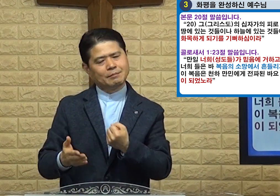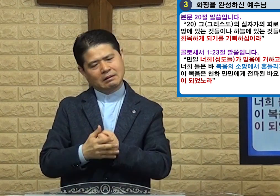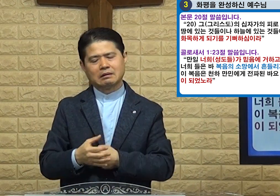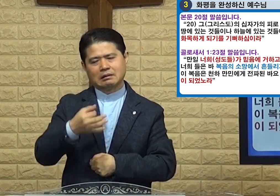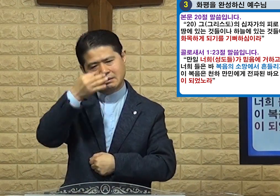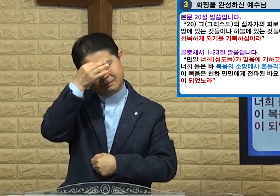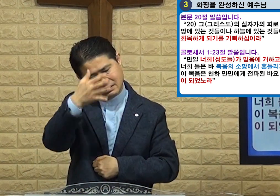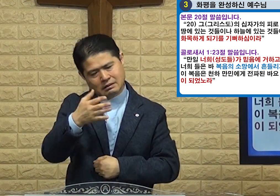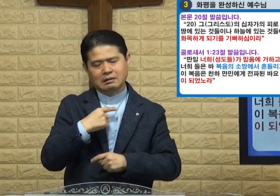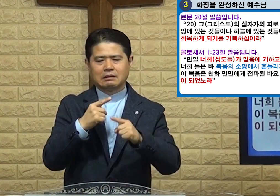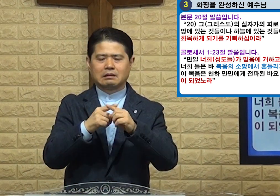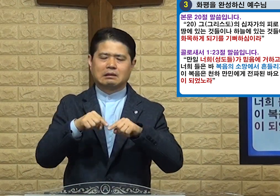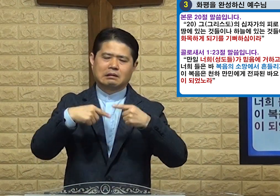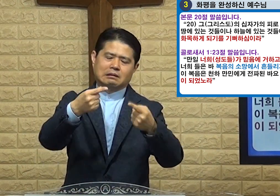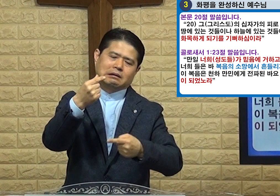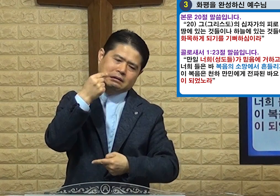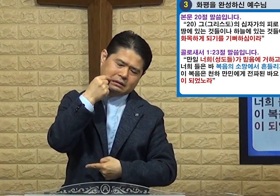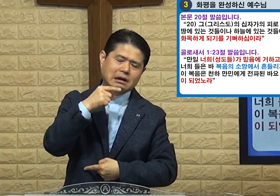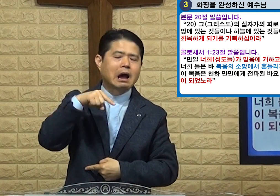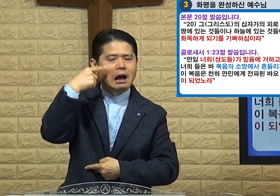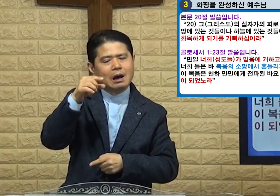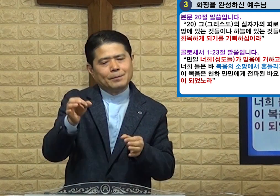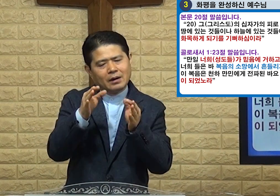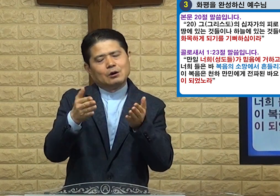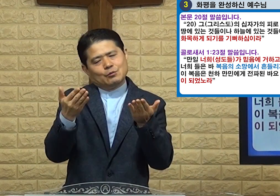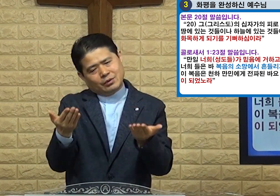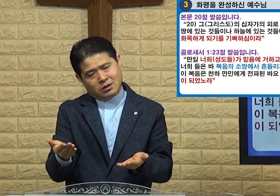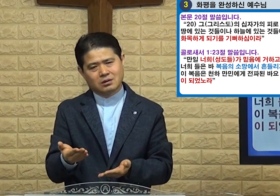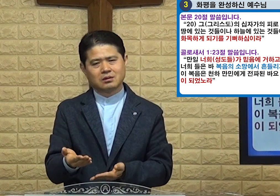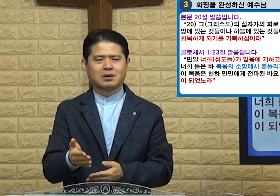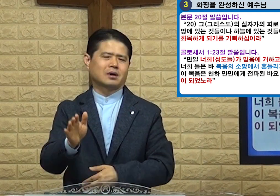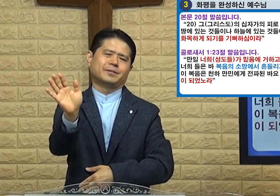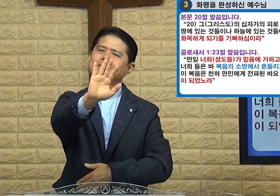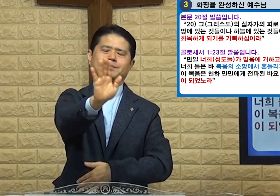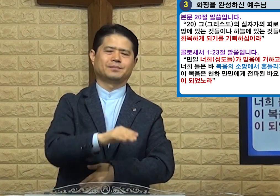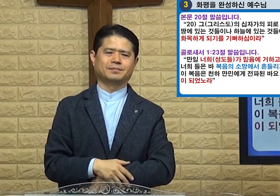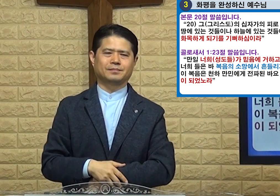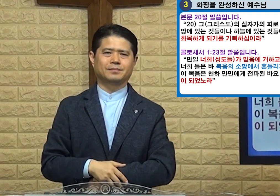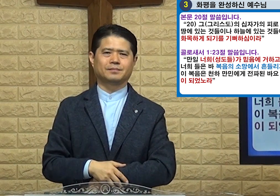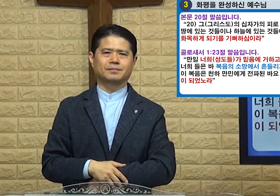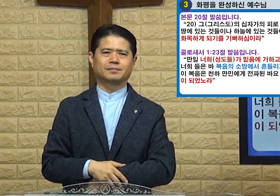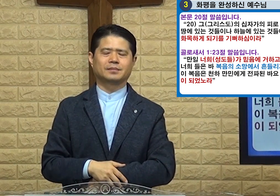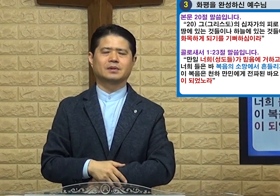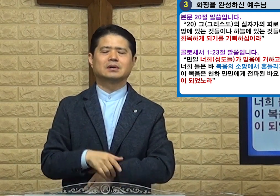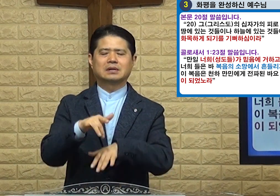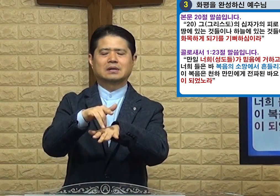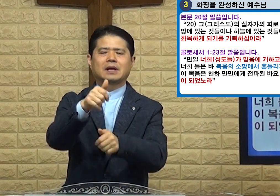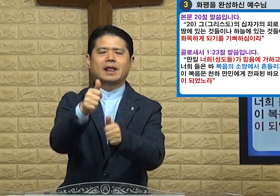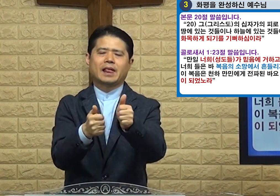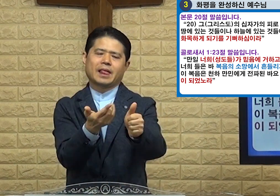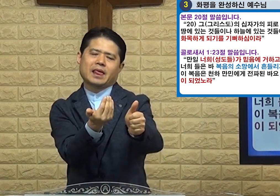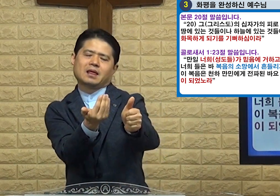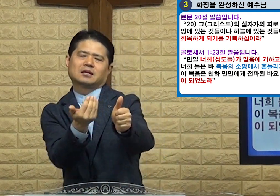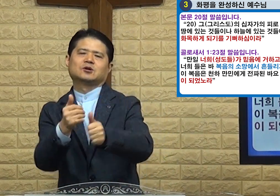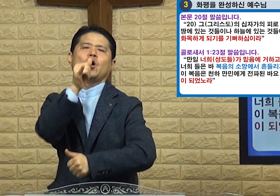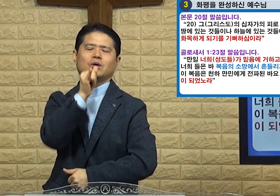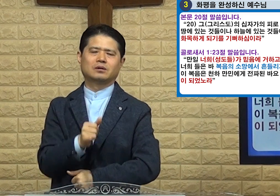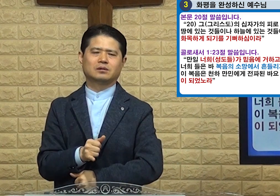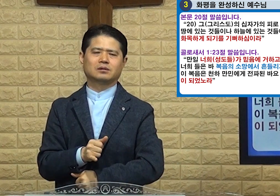문제점들로 낙심하고 또 이 교회를 갈까 말까 망설이고 차라리 쉬겠다 이렇게 생각하지 마시길 바랍니다.